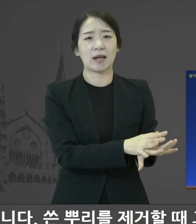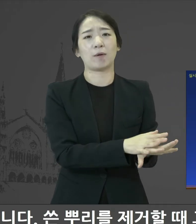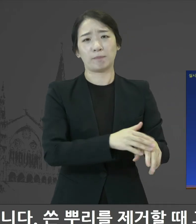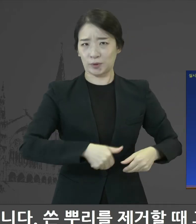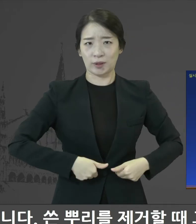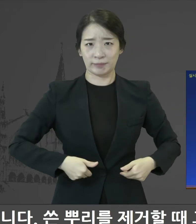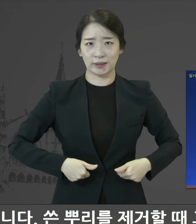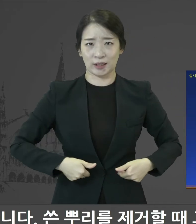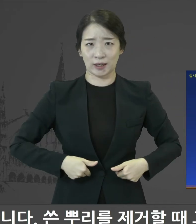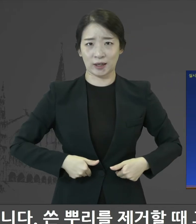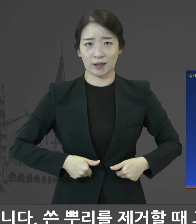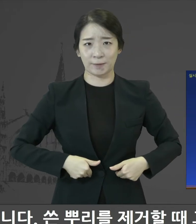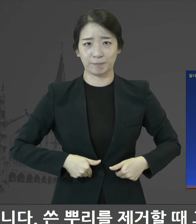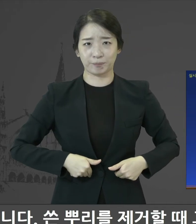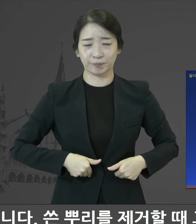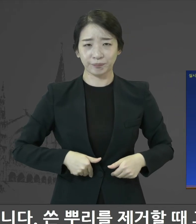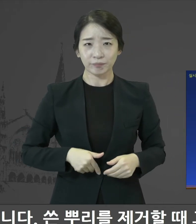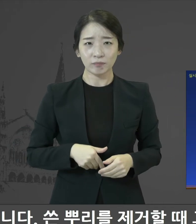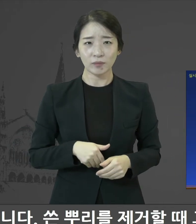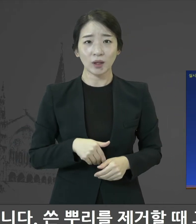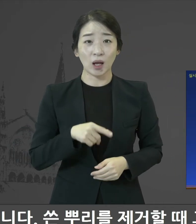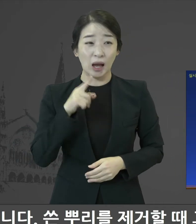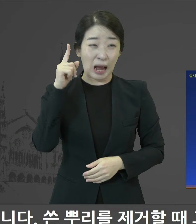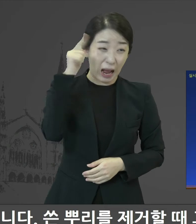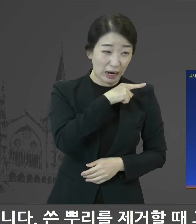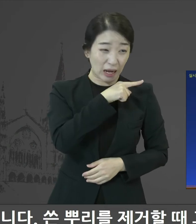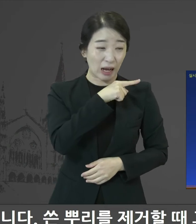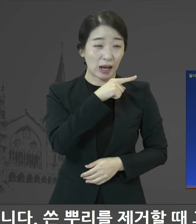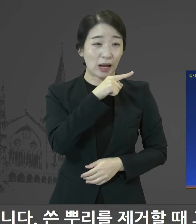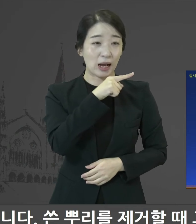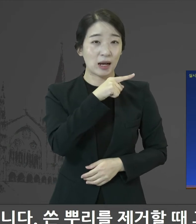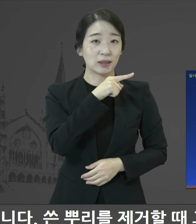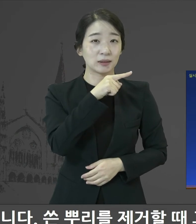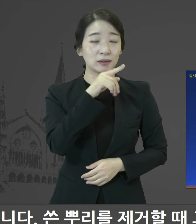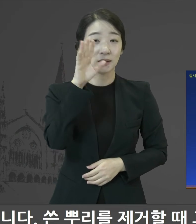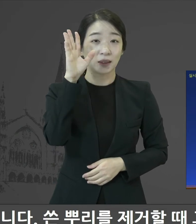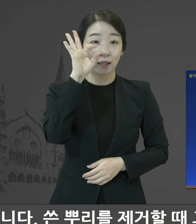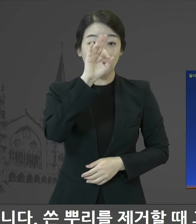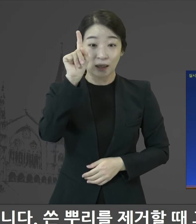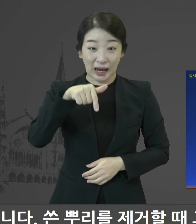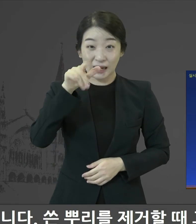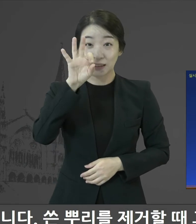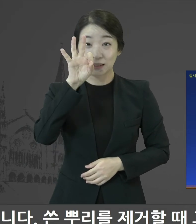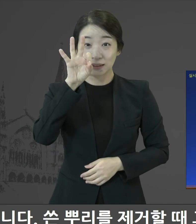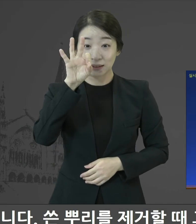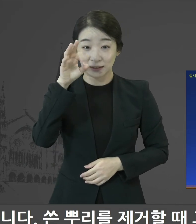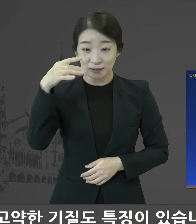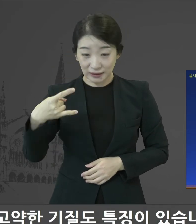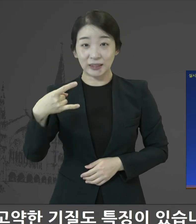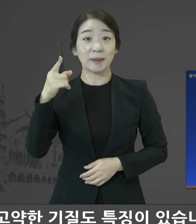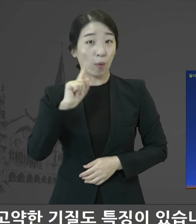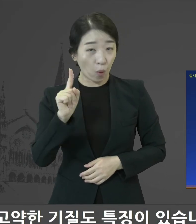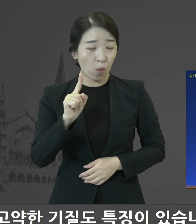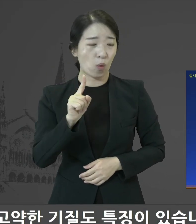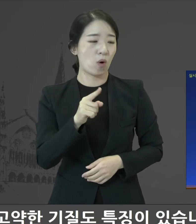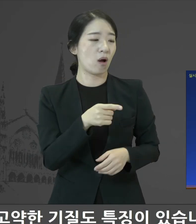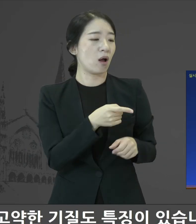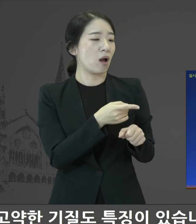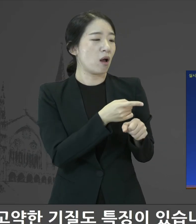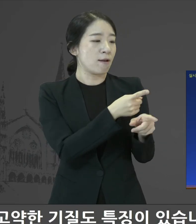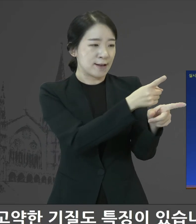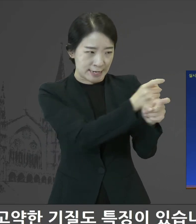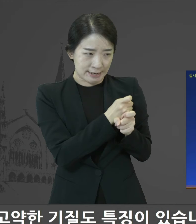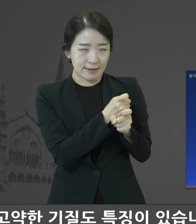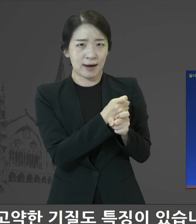기질도요, 특징이 뭐냐면 보복하고 싶은 거예요. 나에게 악의를 베푸는 사람이